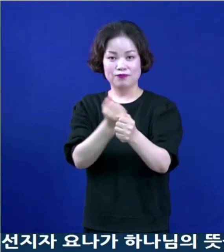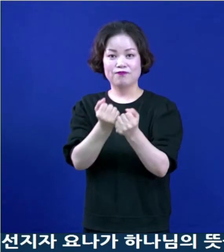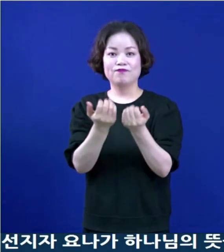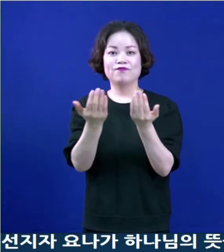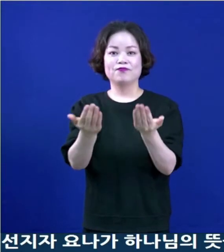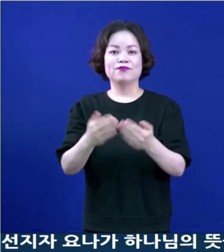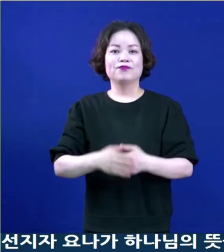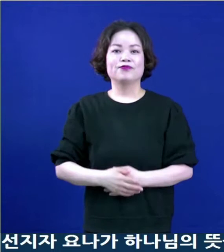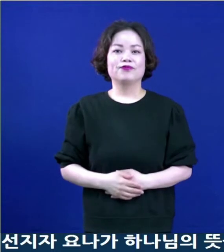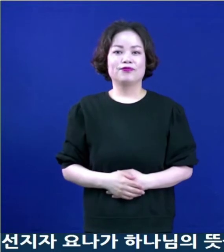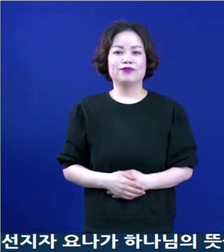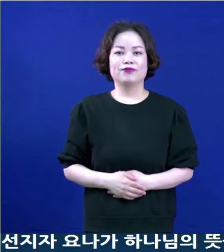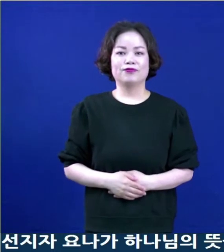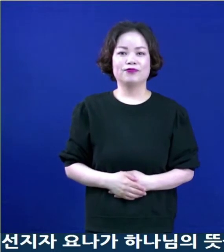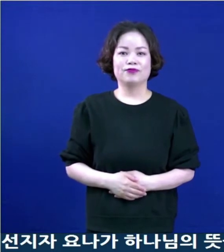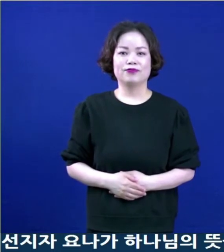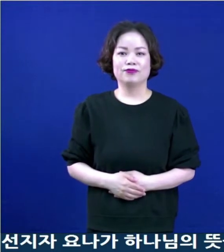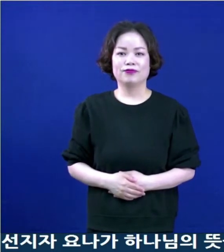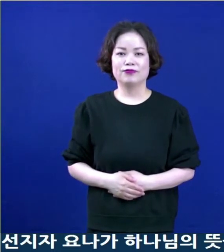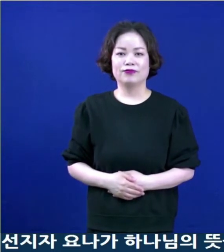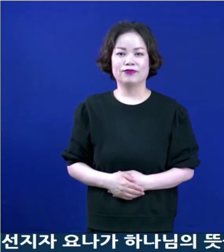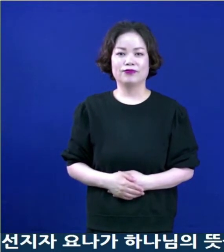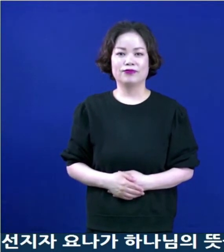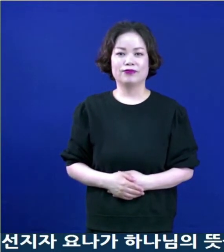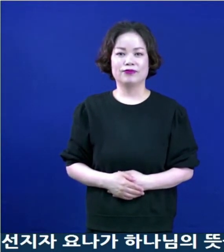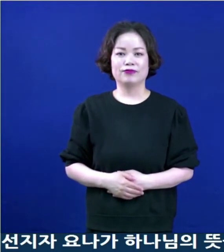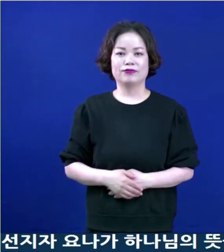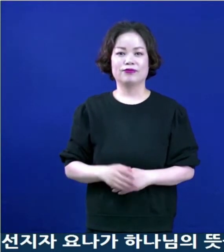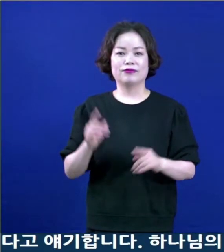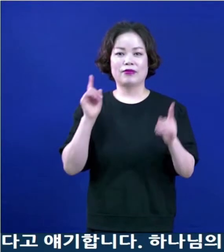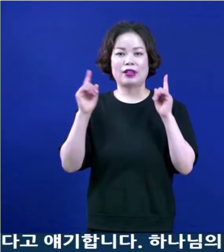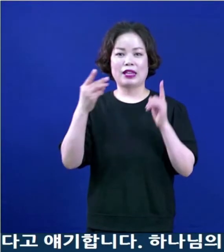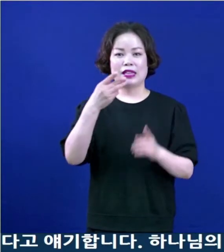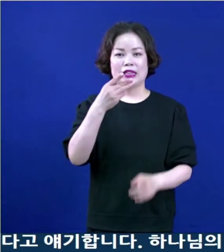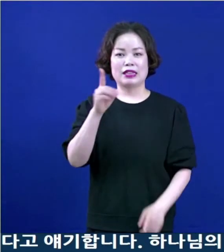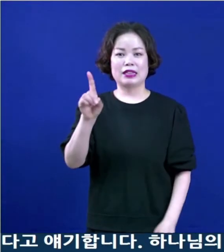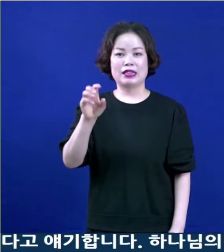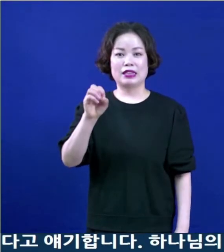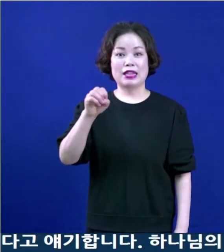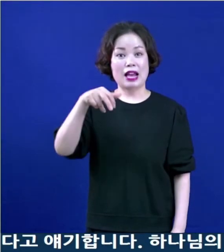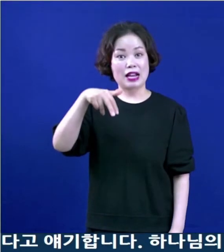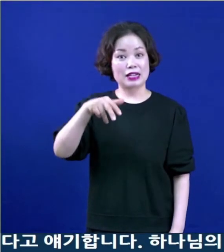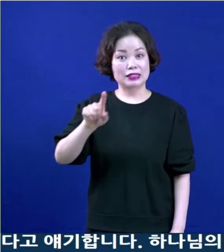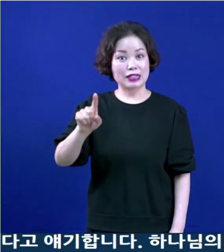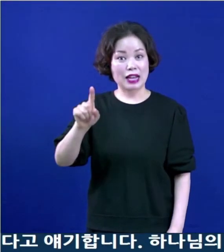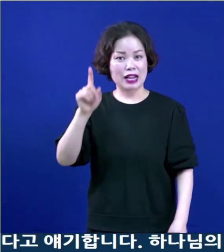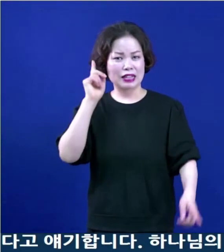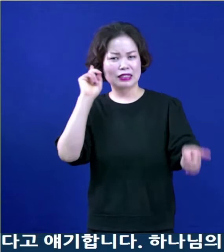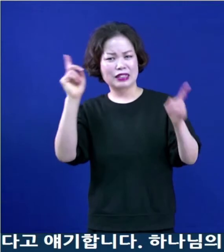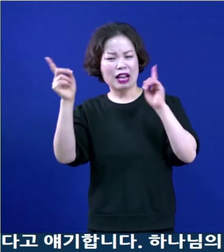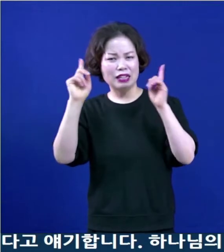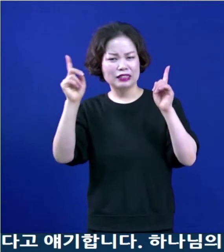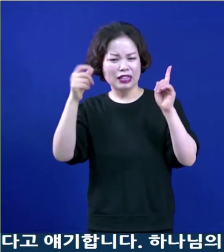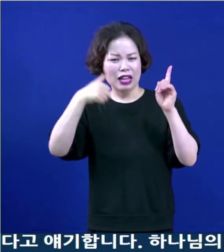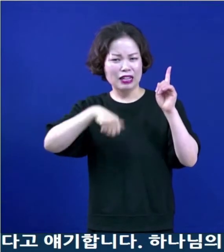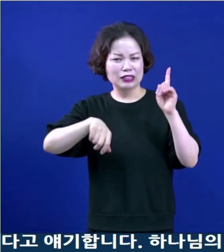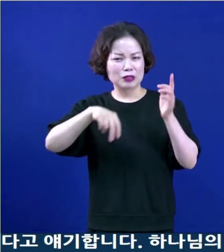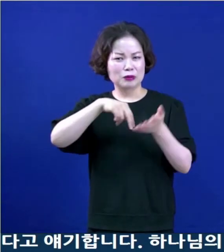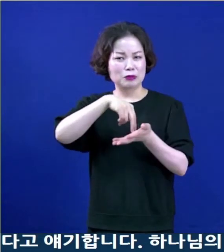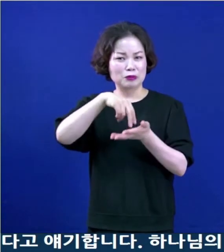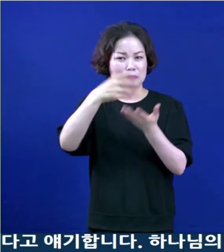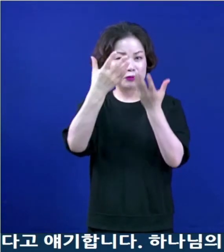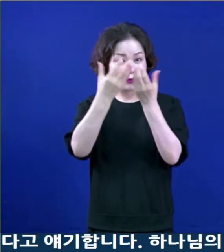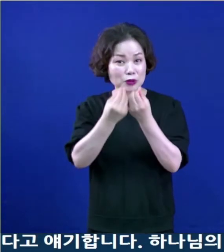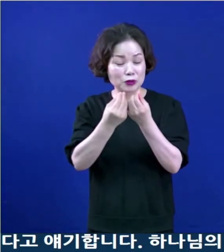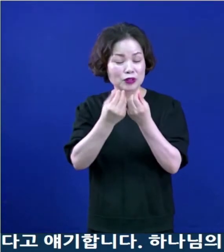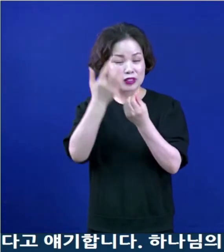있습니다. 탕자의 비유, 다시 한번 여러분 마음속에 기억날 수 있기를